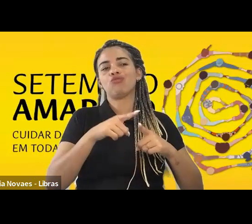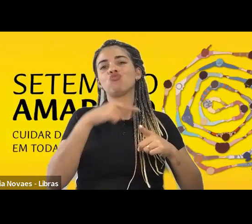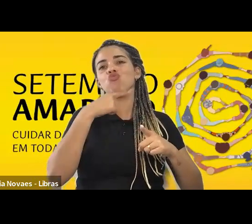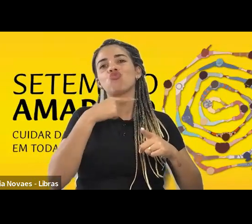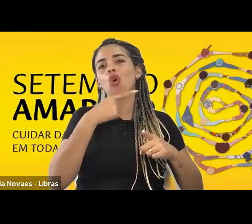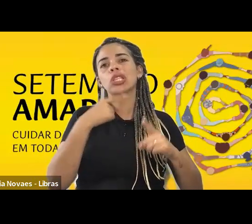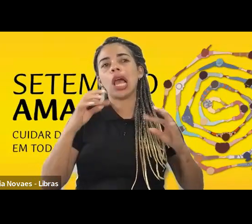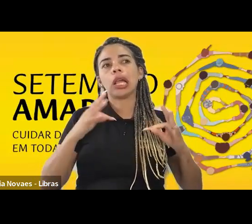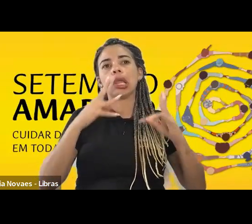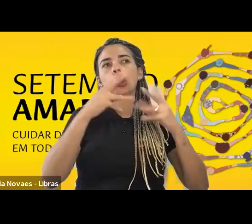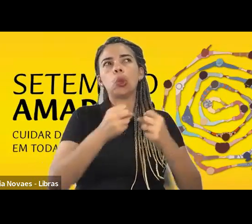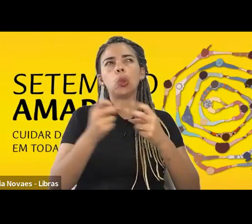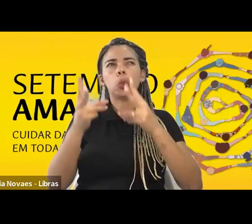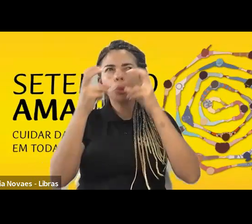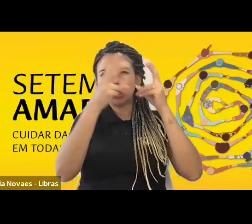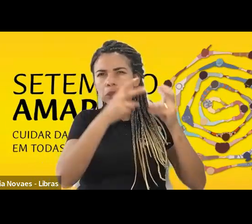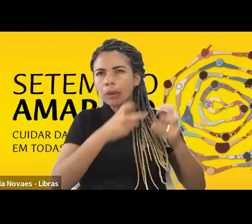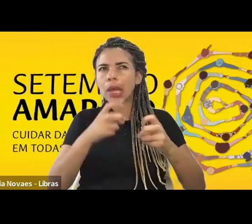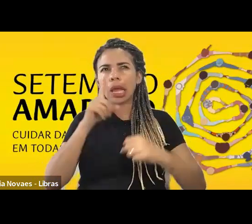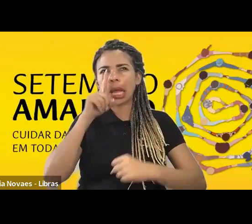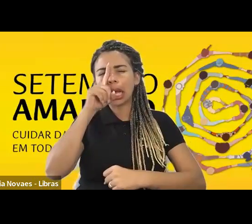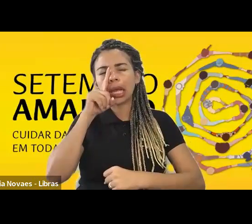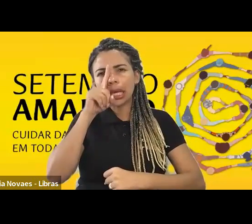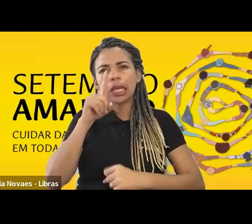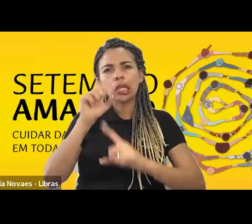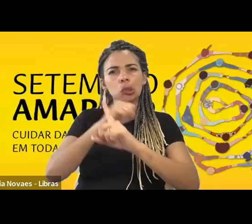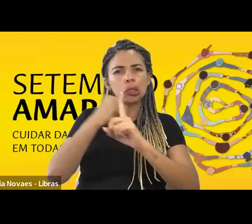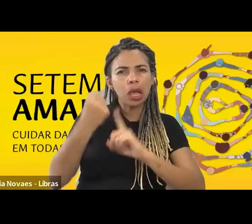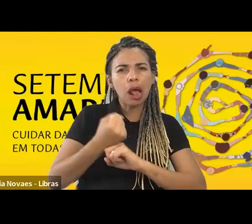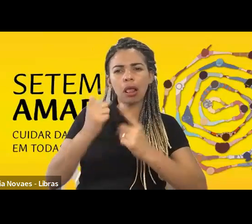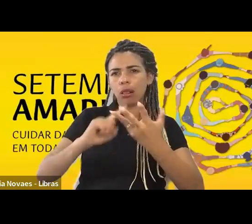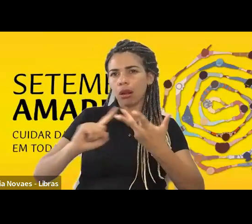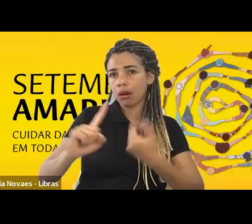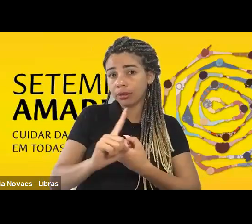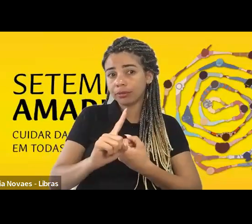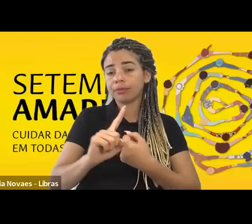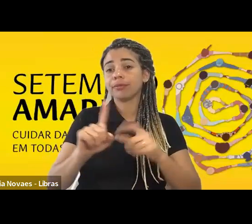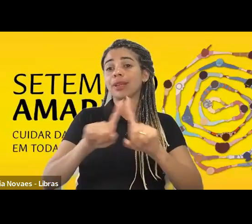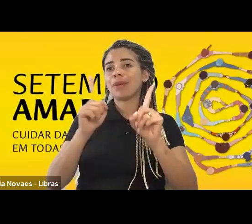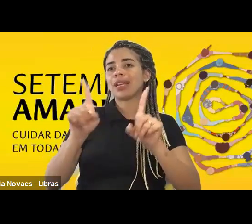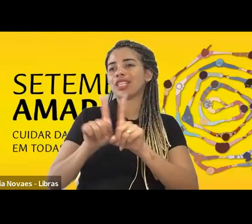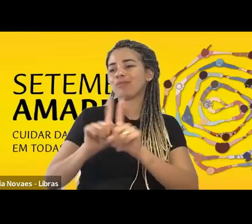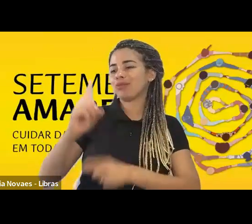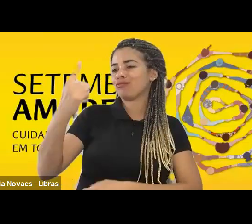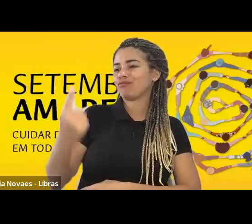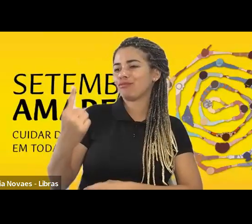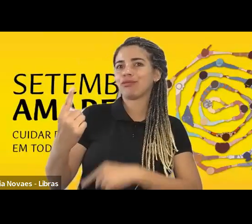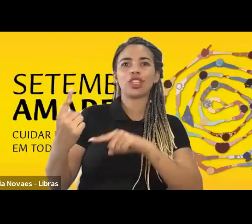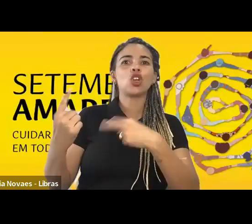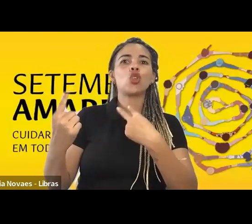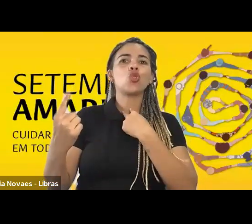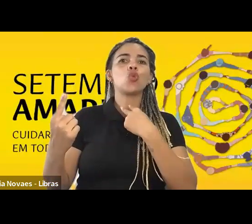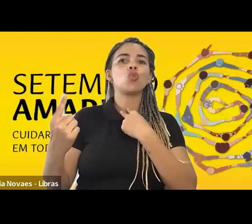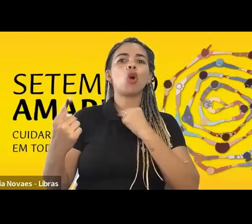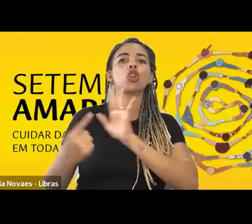dessa leitura de riscos social e assim por diante, ao mesmo tempo que ele não pode demonstrar, e mais do que